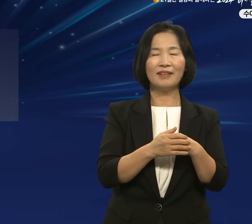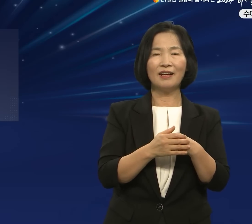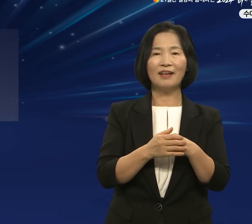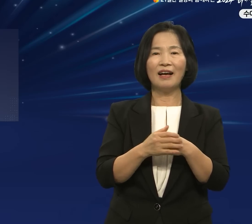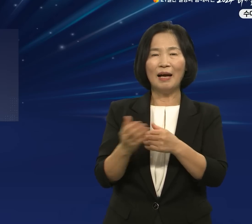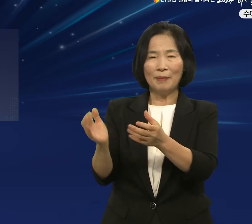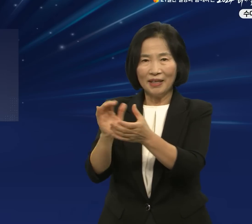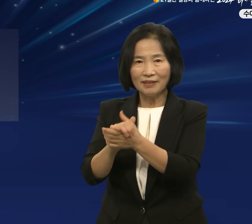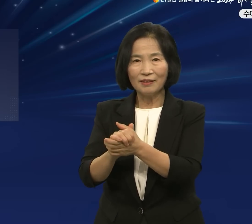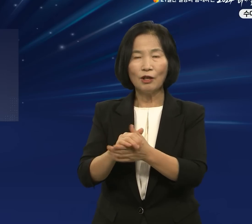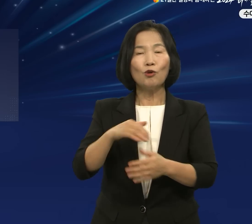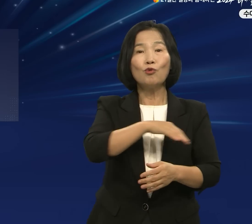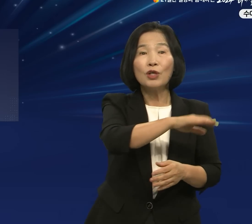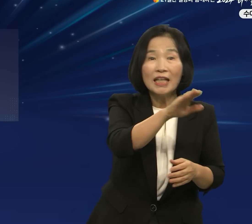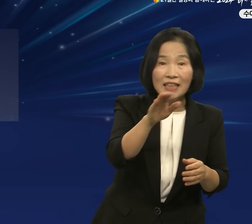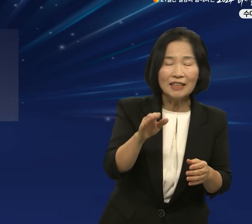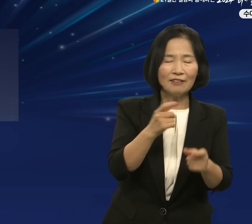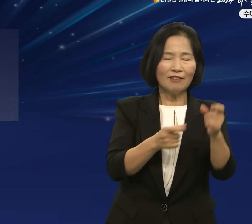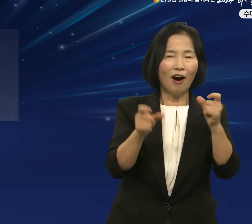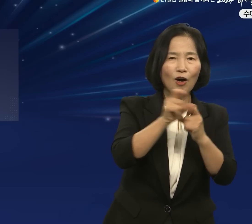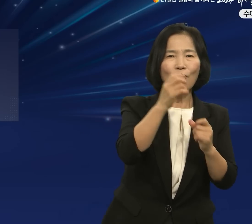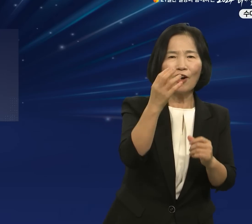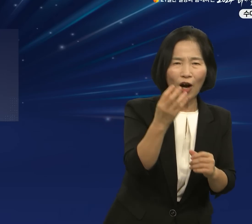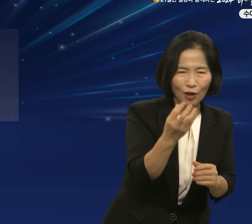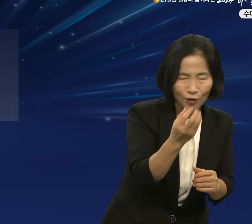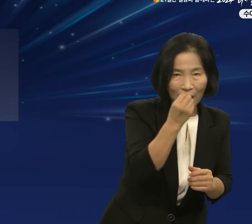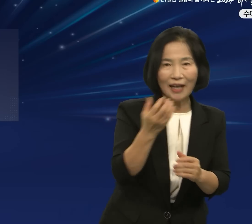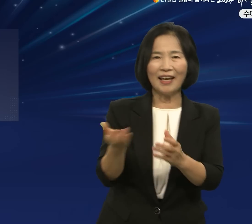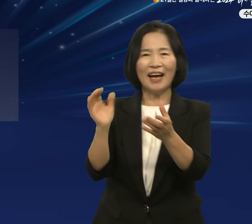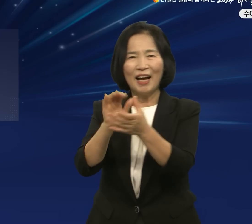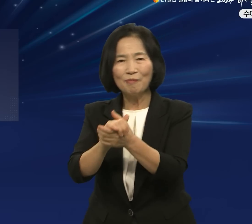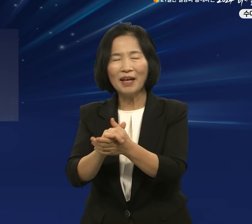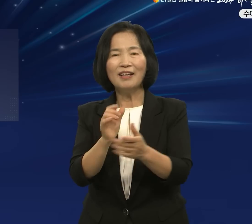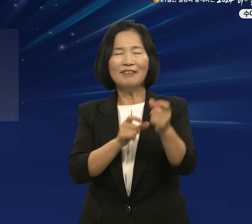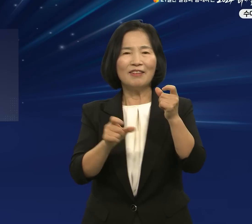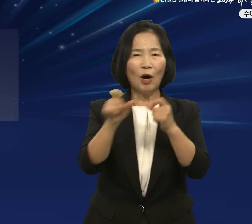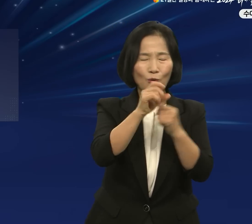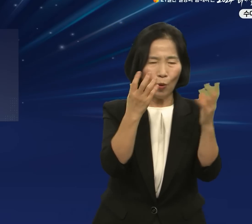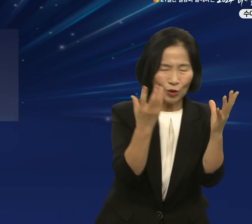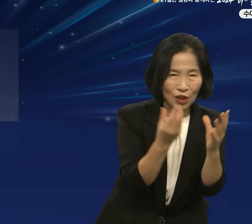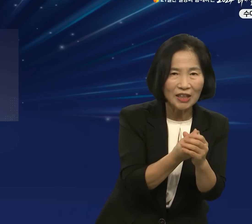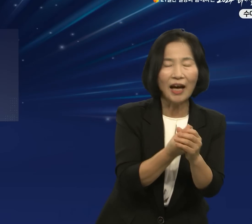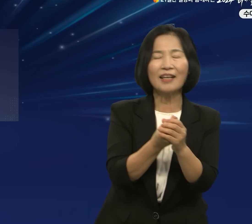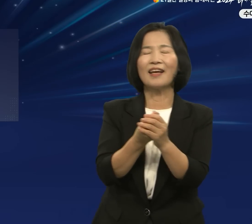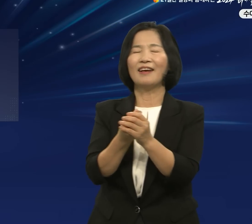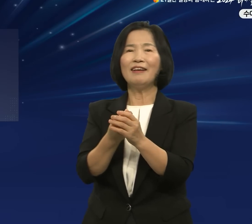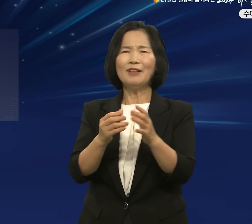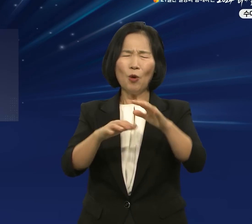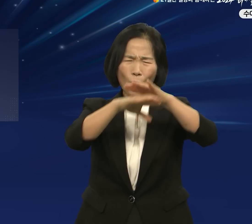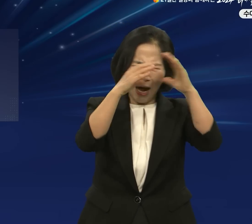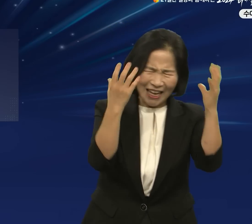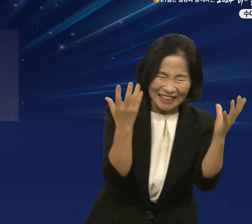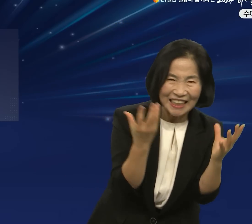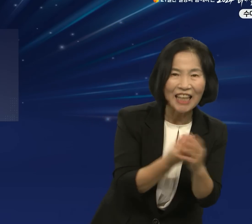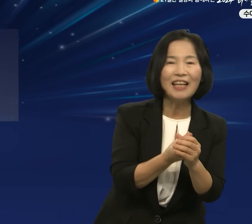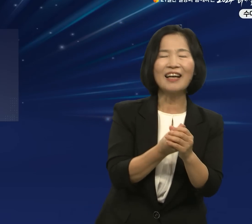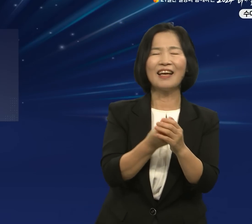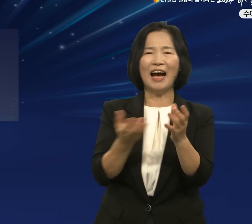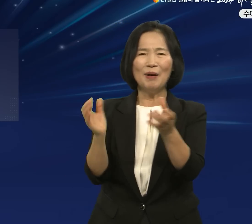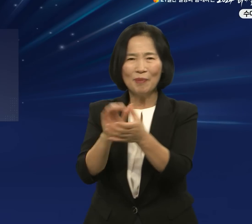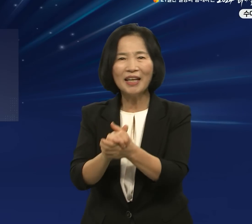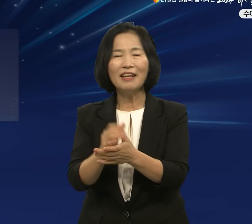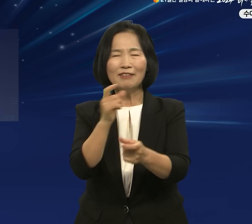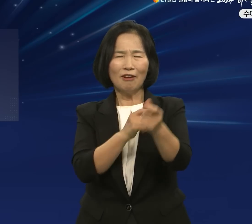더 거룩하게, 더 온전하게, 더 완전하게, 더